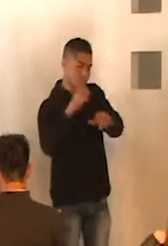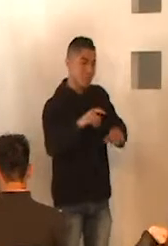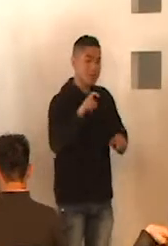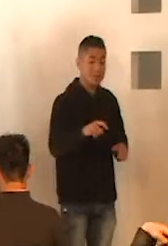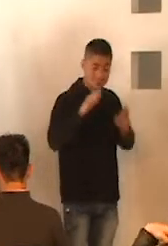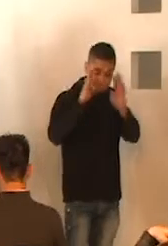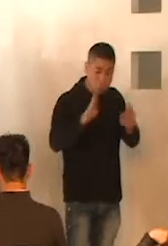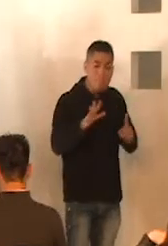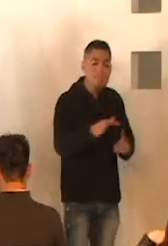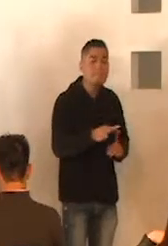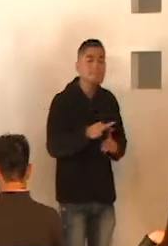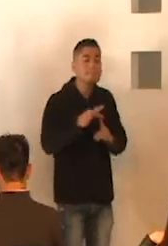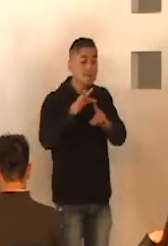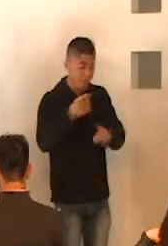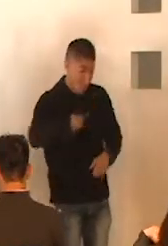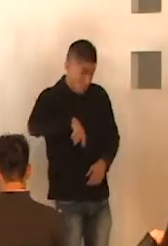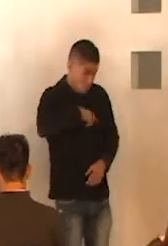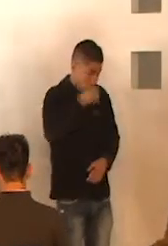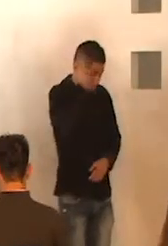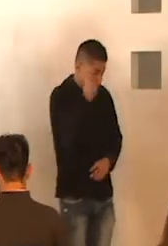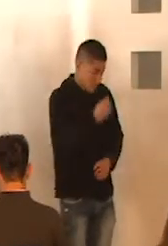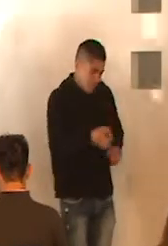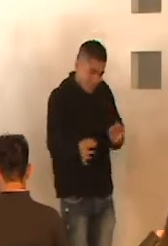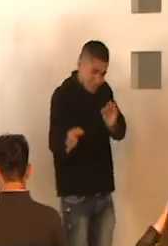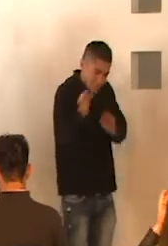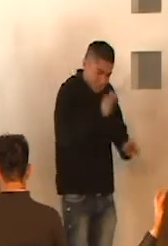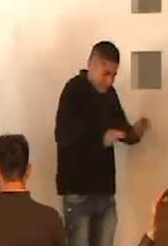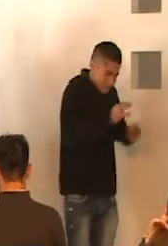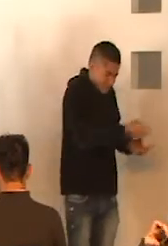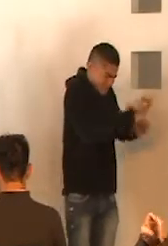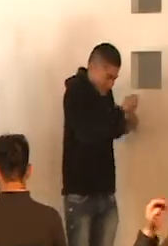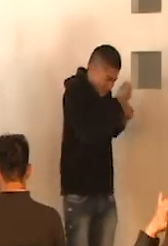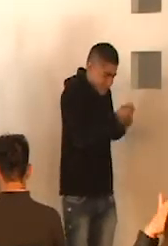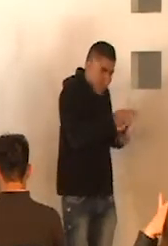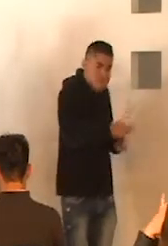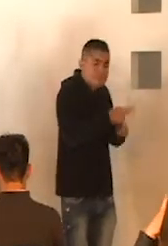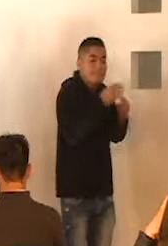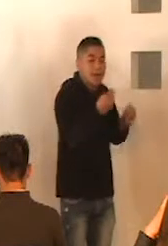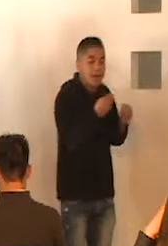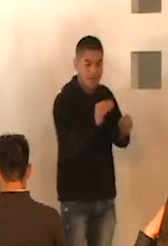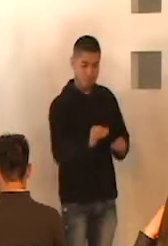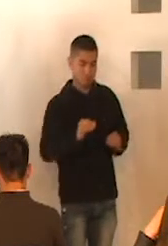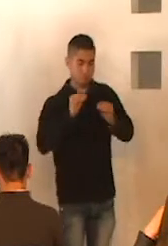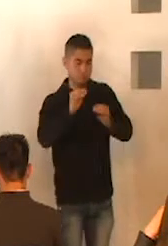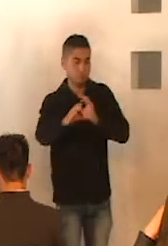una preparación para podernos comunicar con ellos, para poder